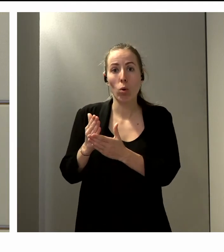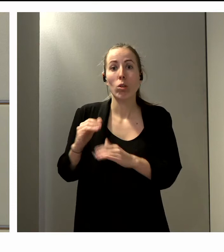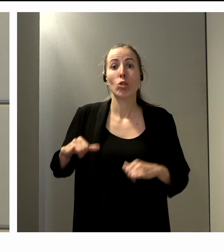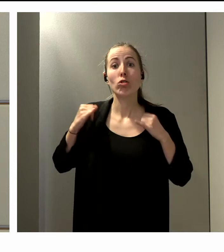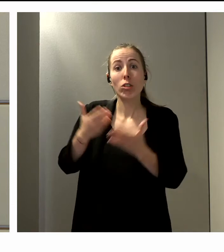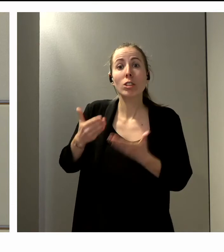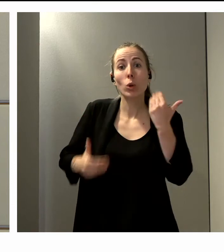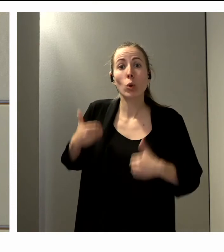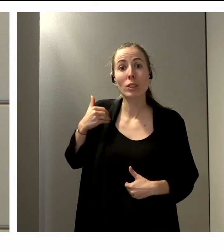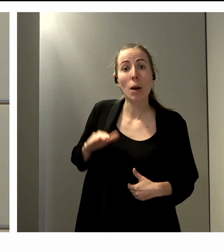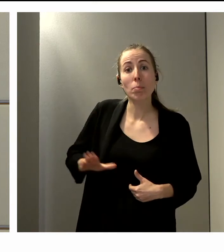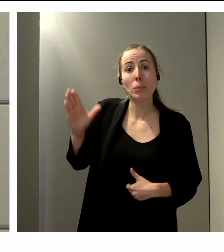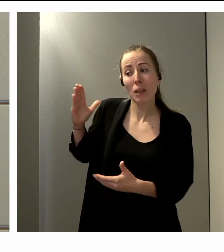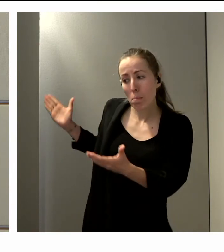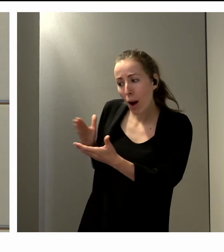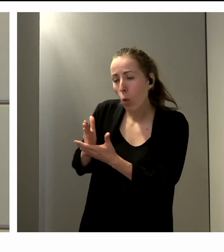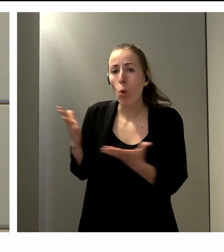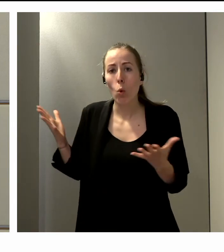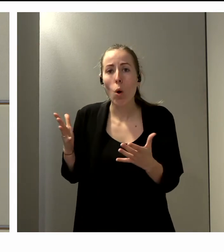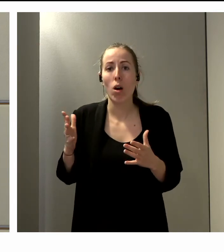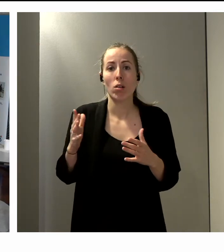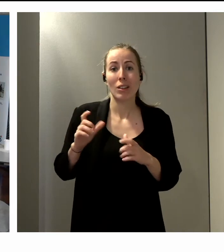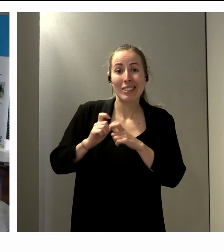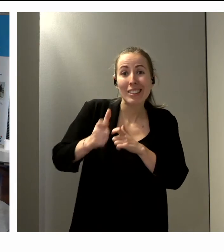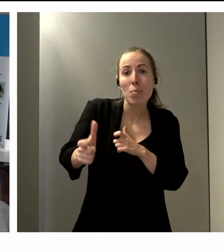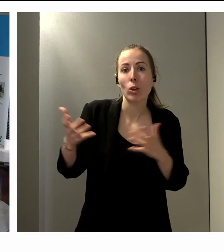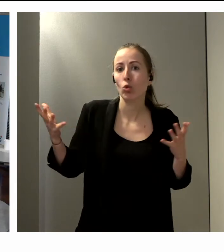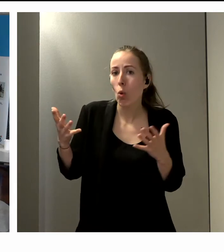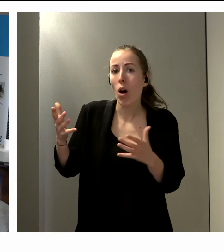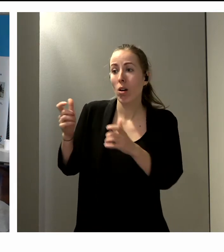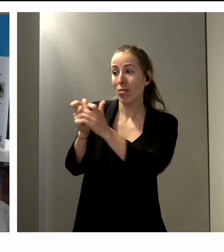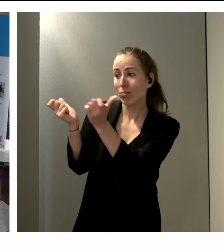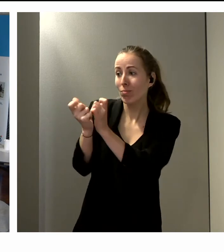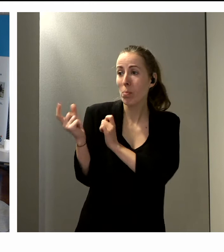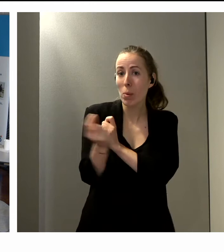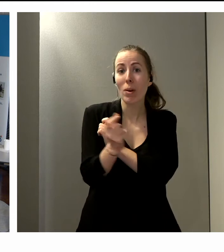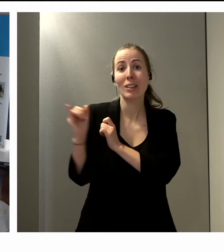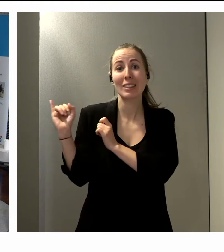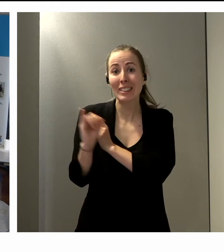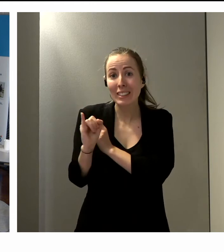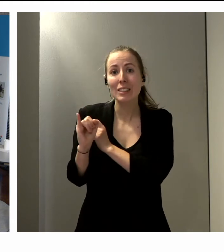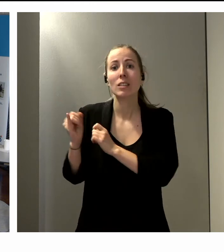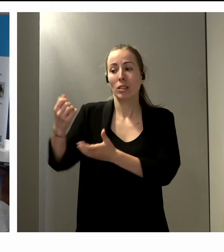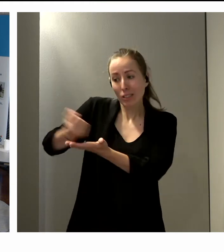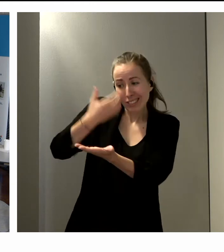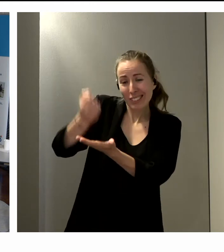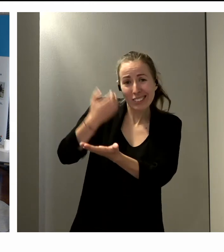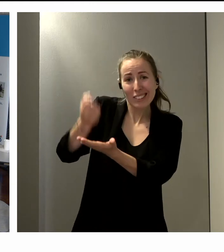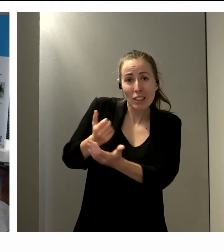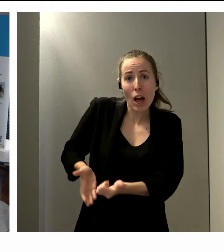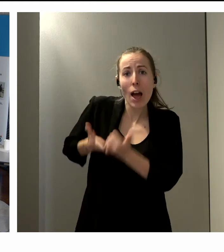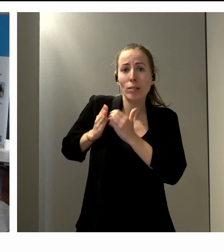en situation de handicap, les démarches, les acteurs, toutes les informations qui peuvent l'aider à construire son